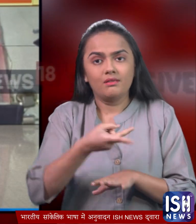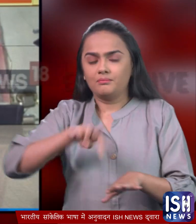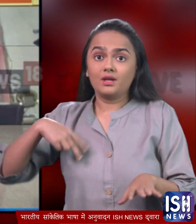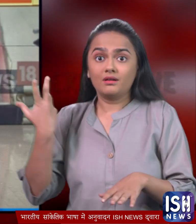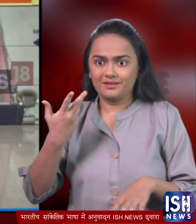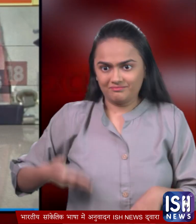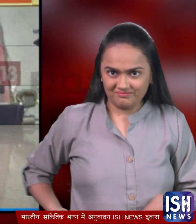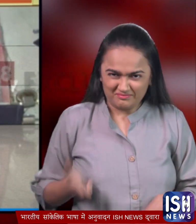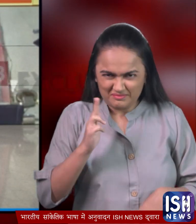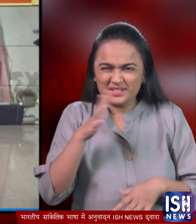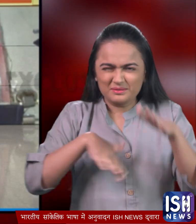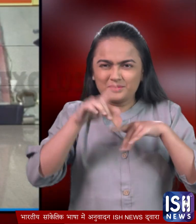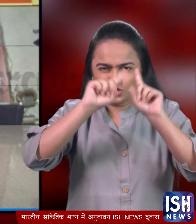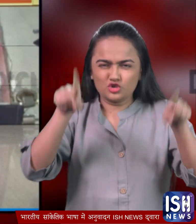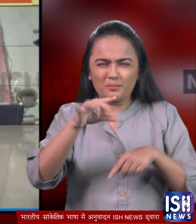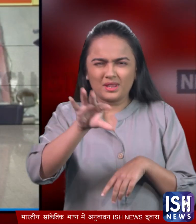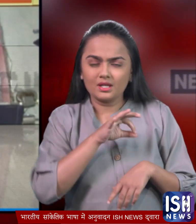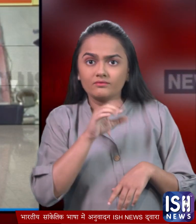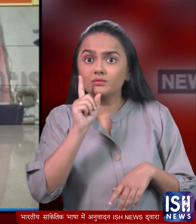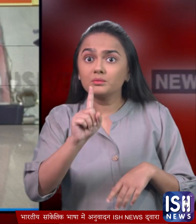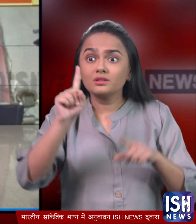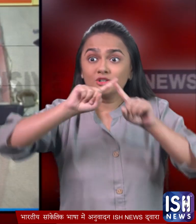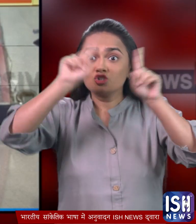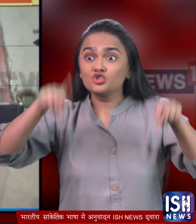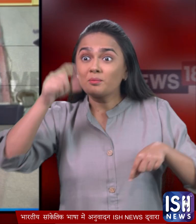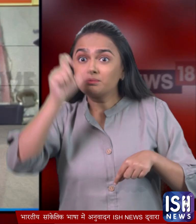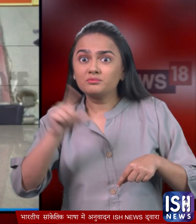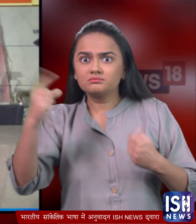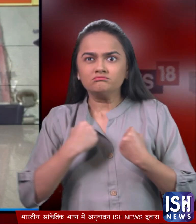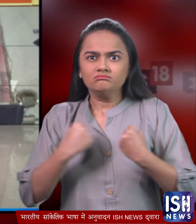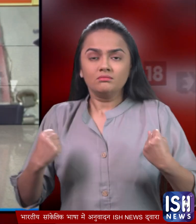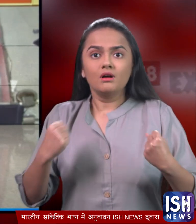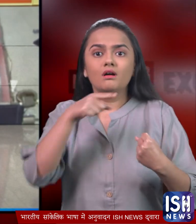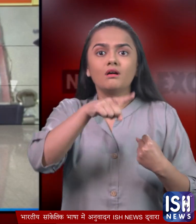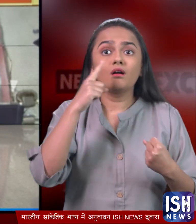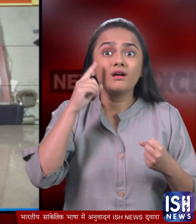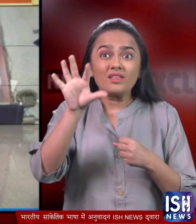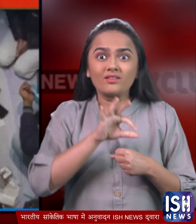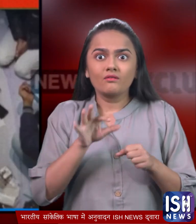की नोक पर दुकान को लूटना चाहा, लेकिन दुकानदार की हिम्मत ने उसकी इस कोशिश को नाकाम कर दिया,